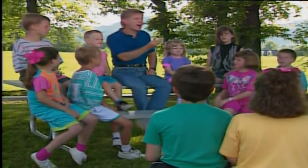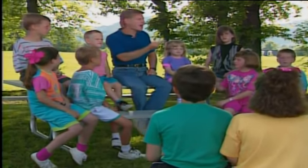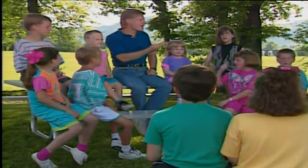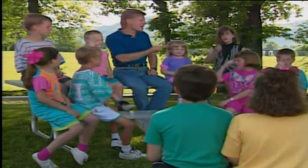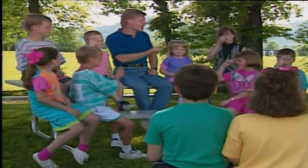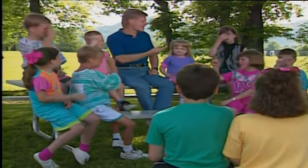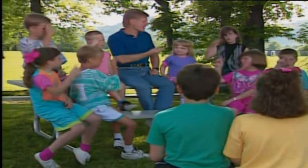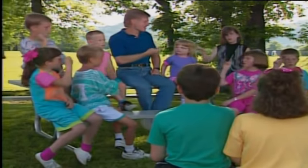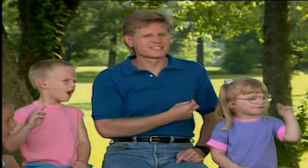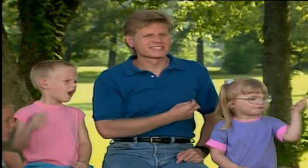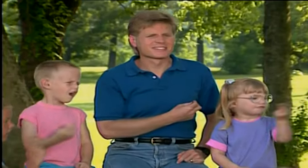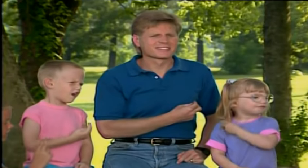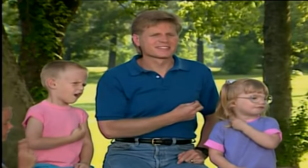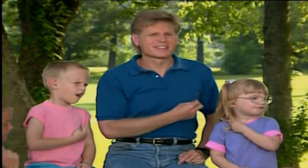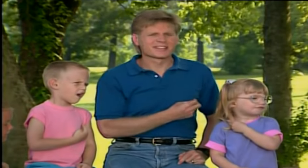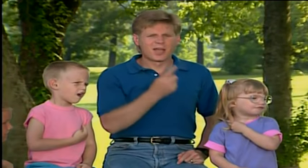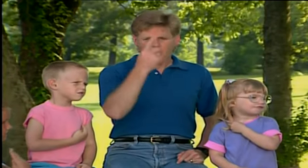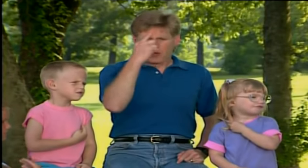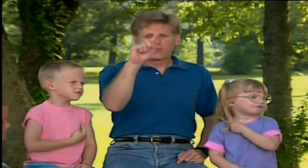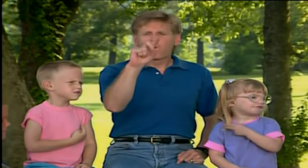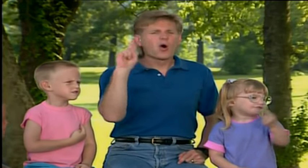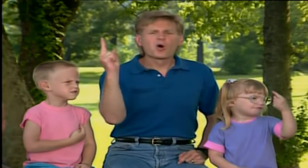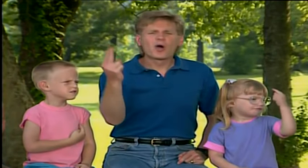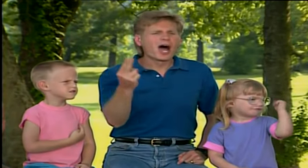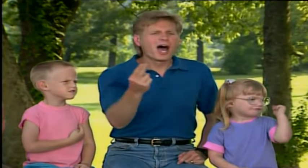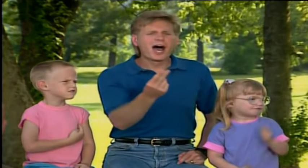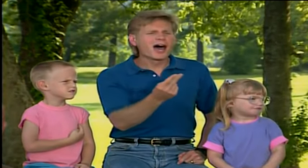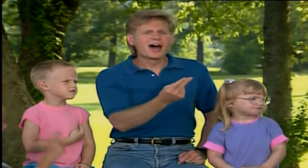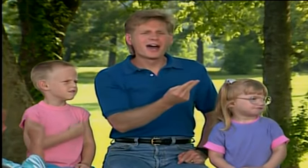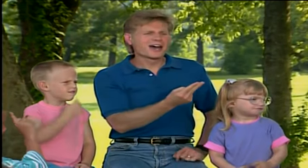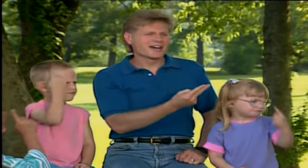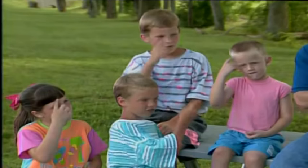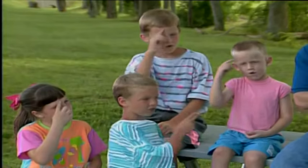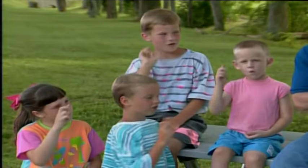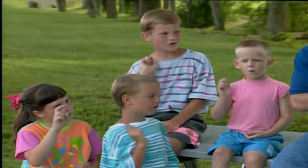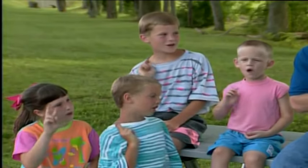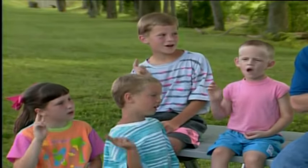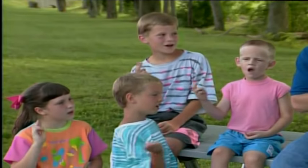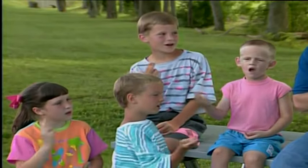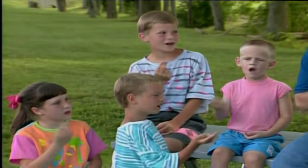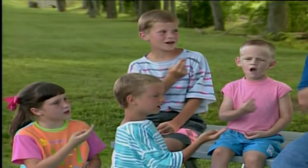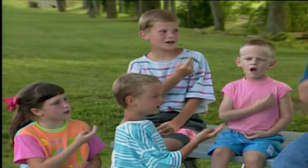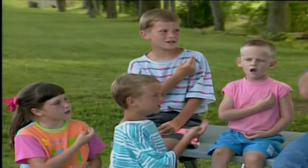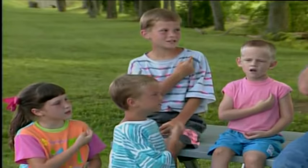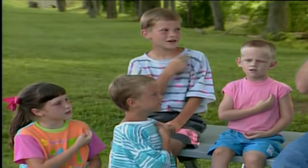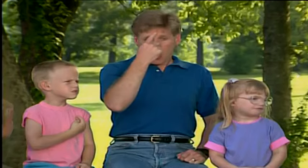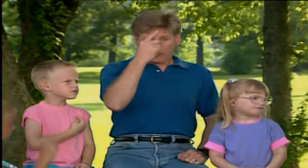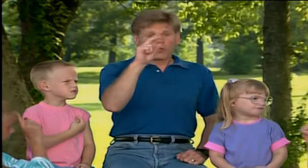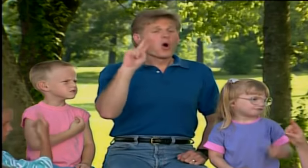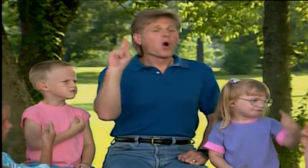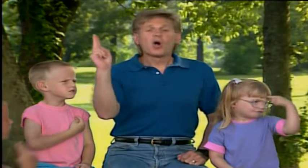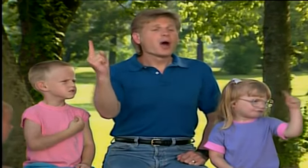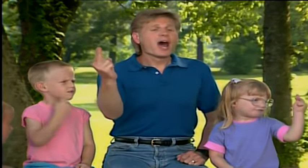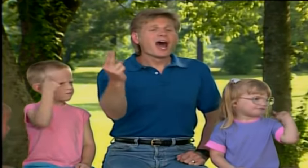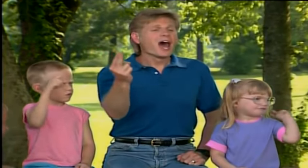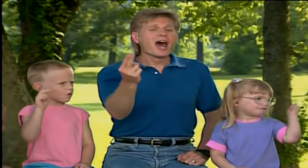nosotros, por nosotros. Nosotros.